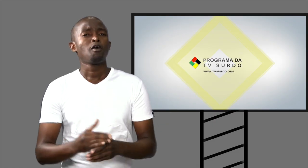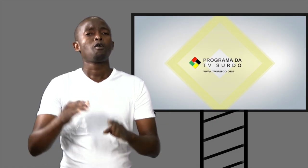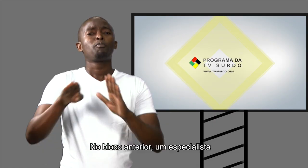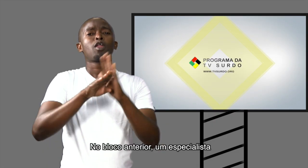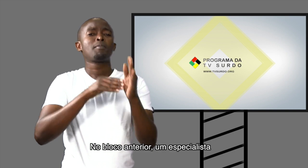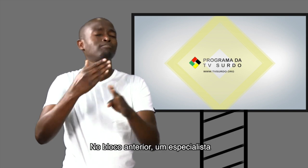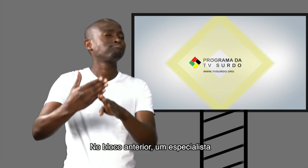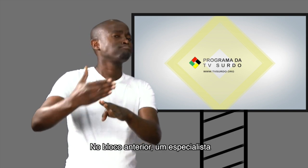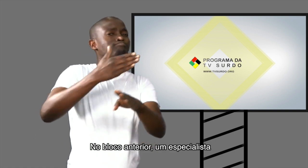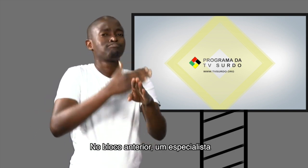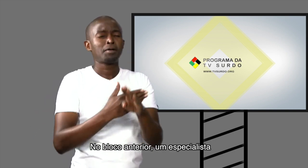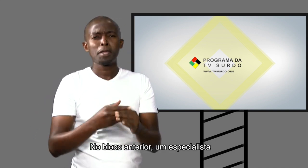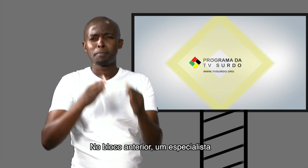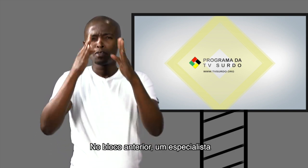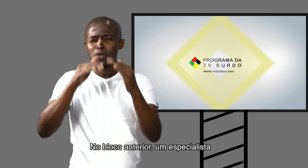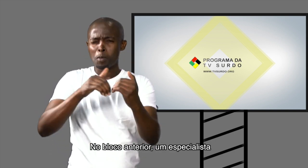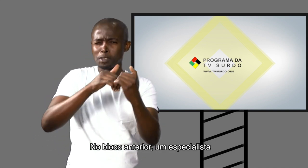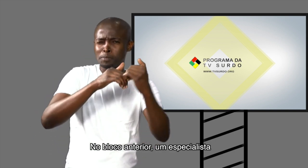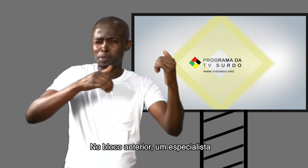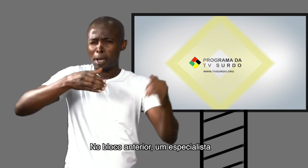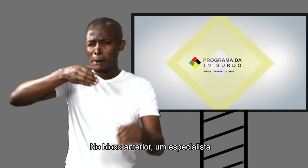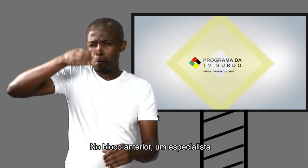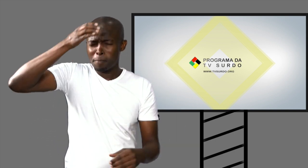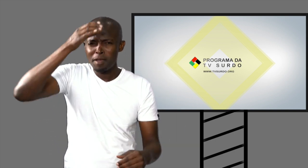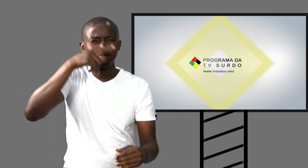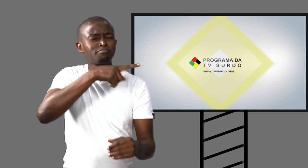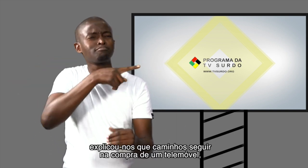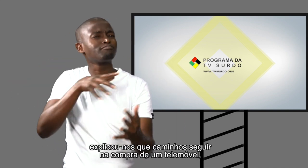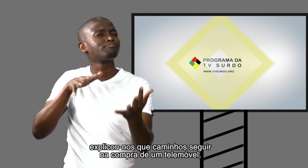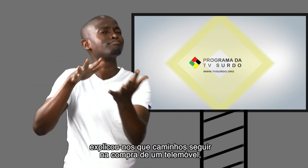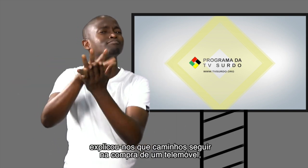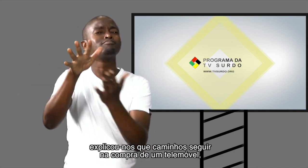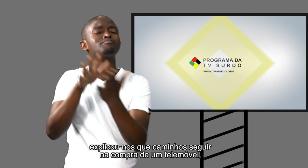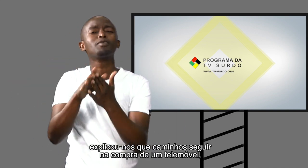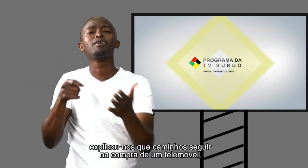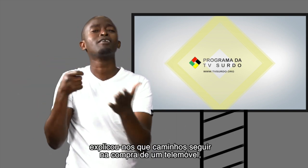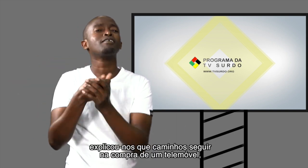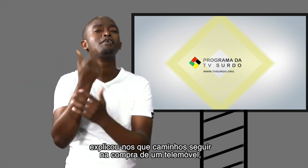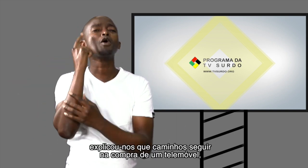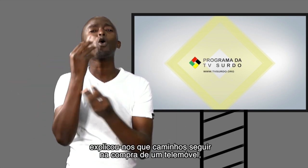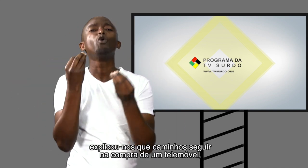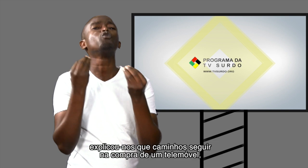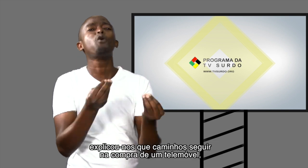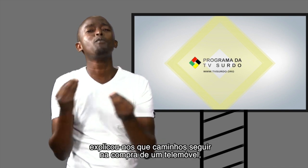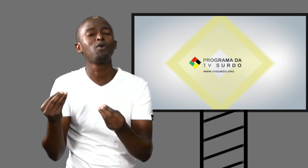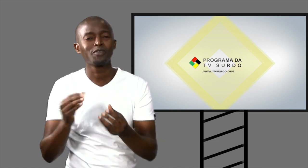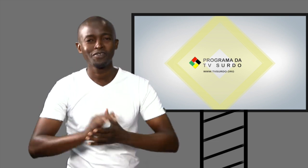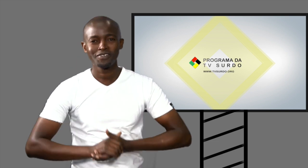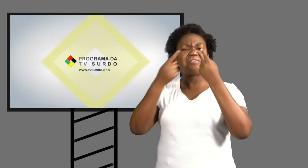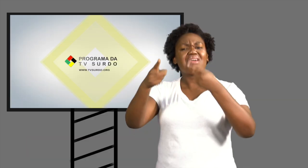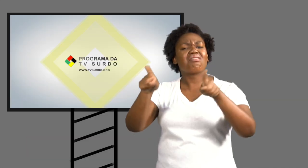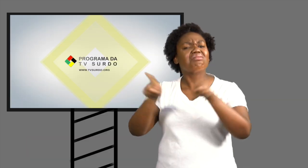No bloco anterior, um especialista explicou-nos que caminho seguir na compra de um telemóvel.